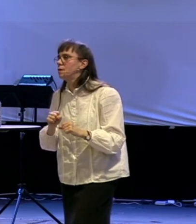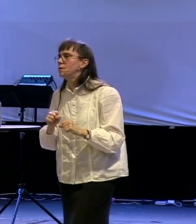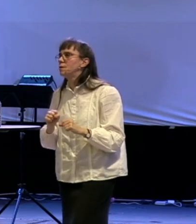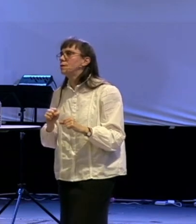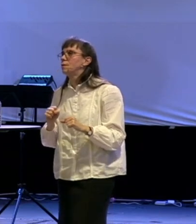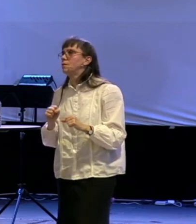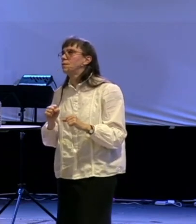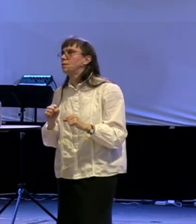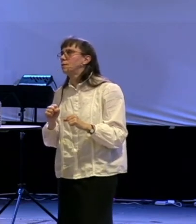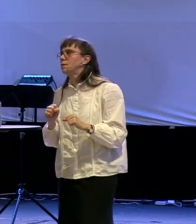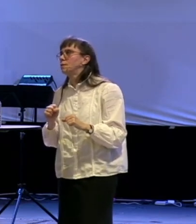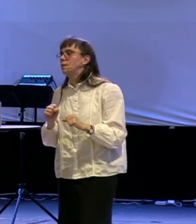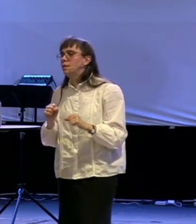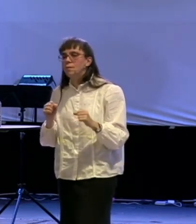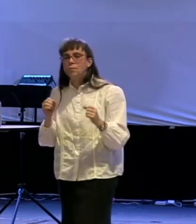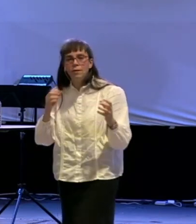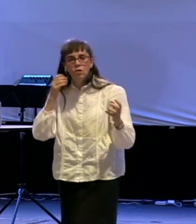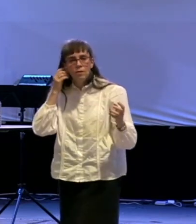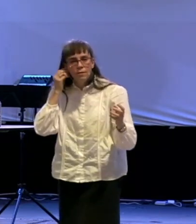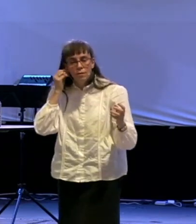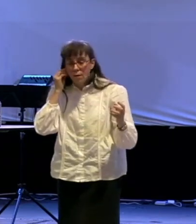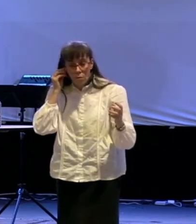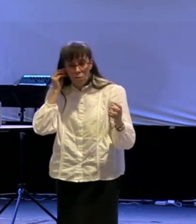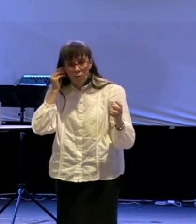Est-ce que ça veut dire que Dieu avait abandonné Jésus? Non.